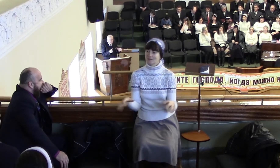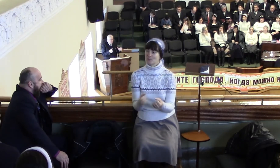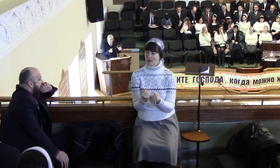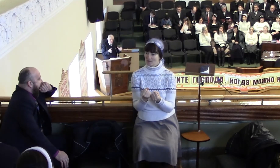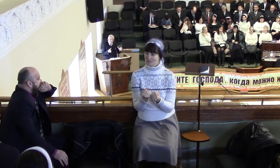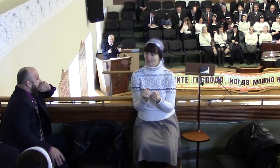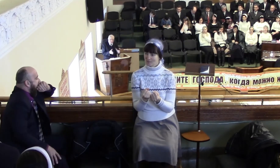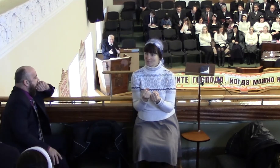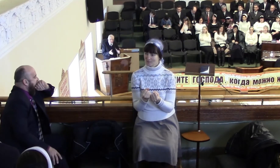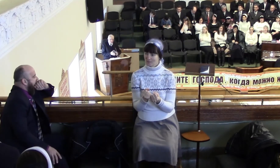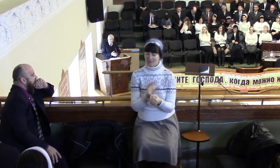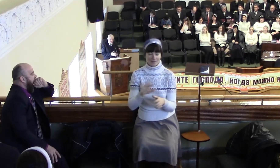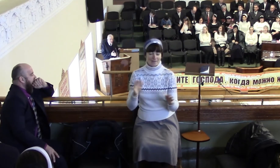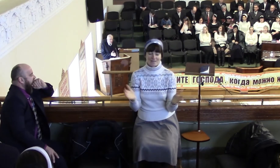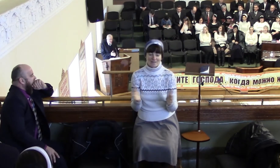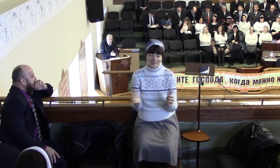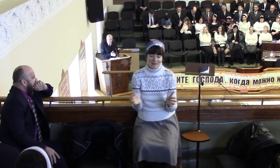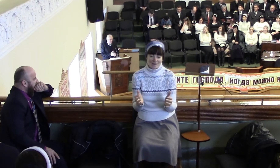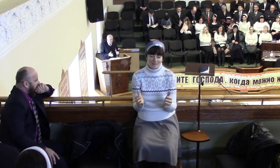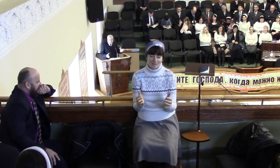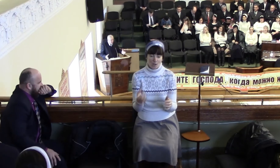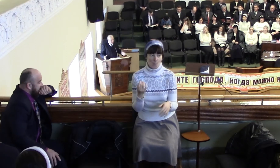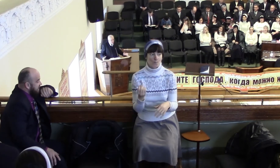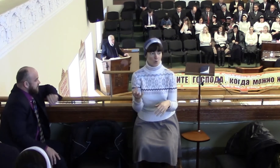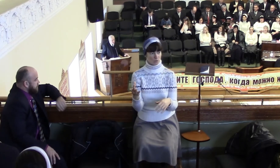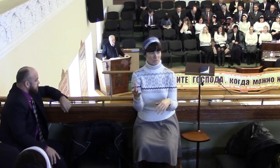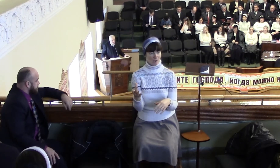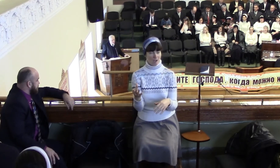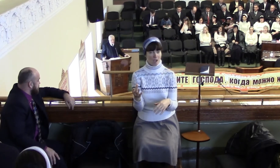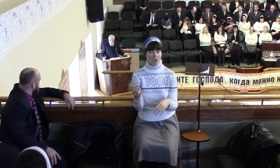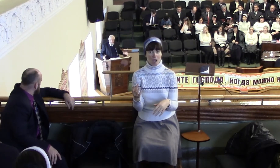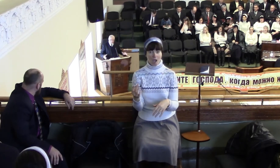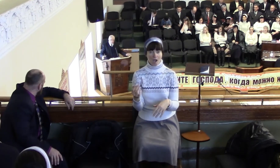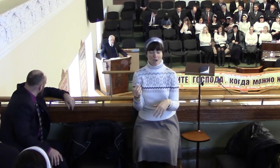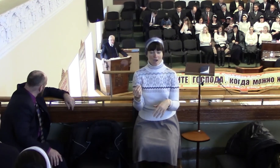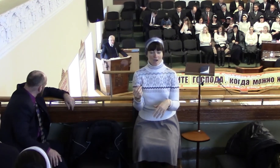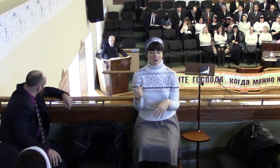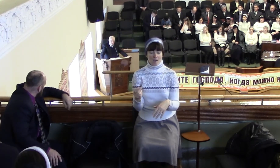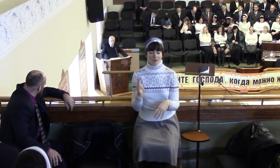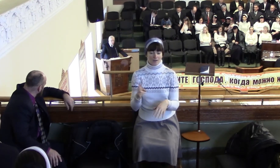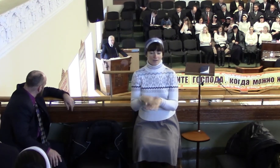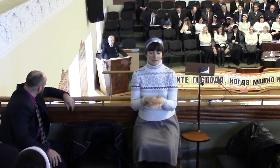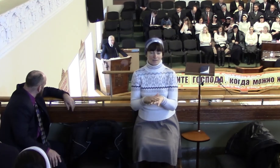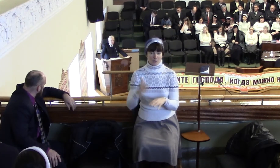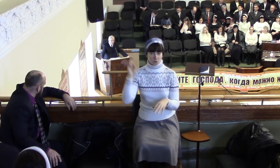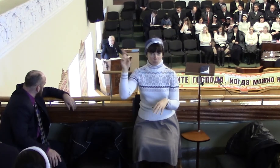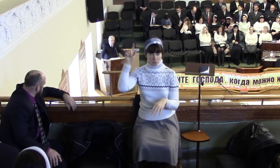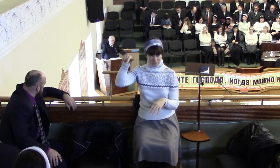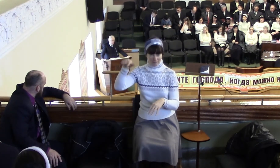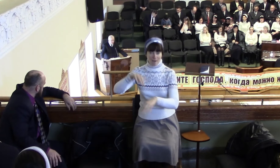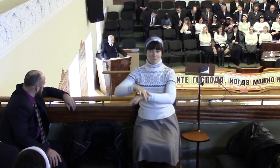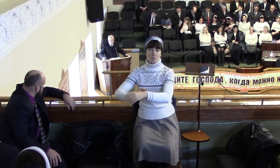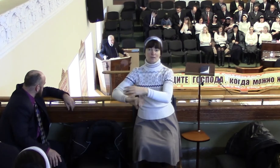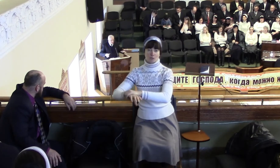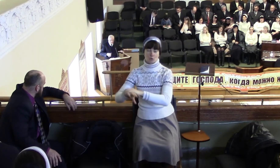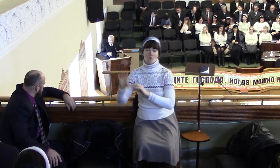народ сохранил себя как нацию, как народ Божий в плену там,